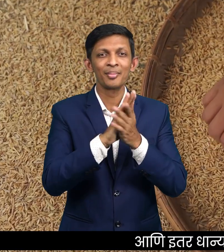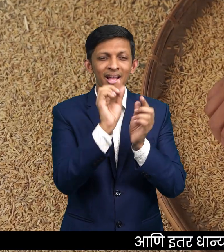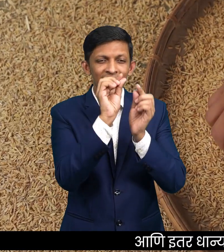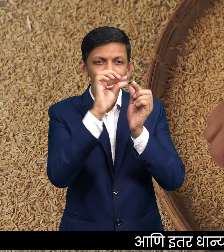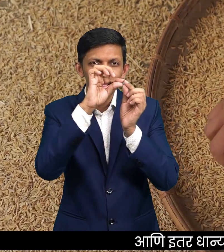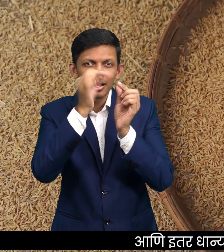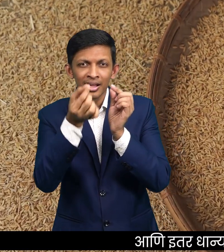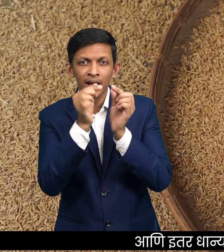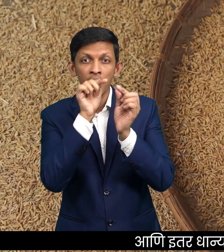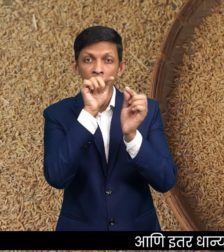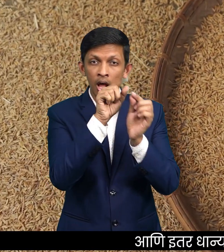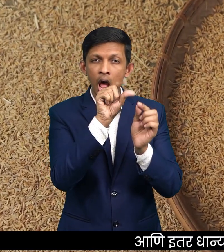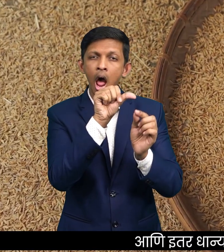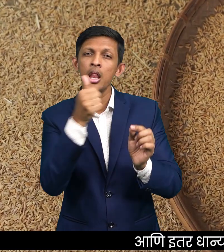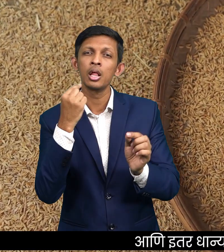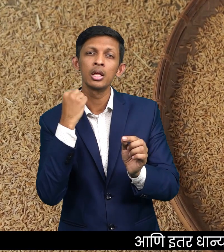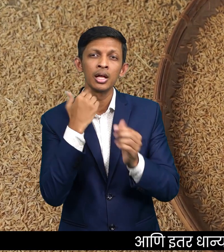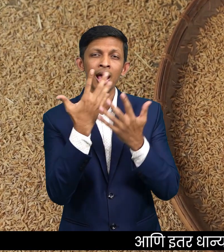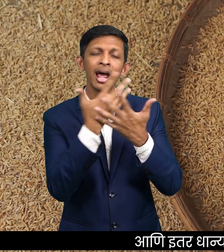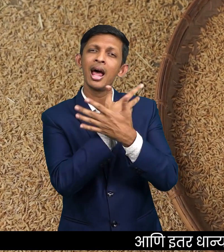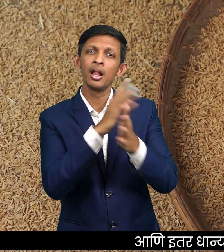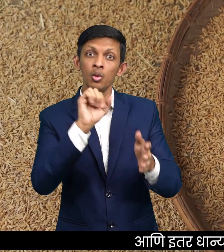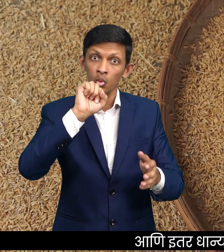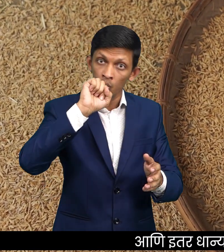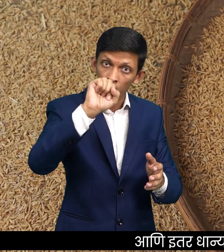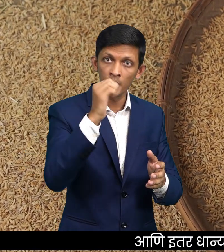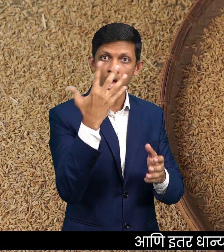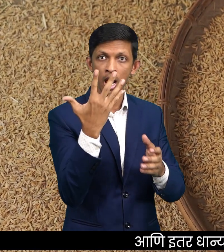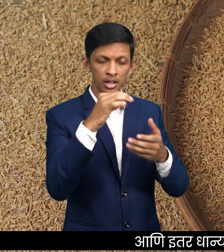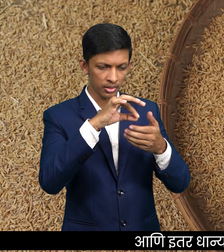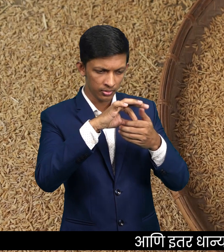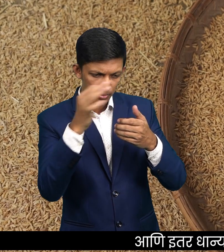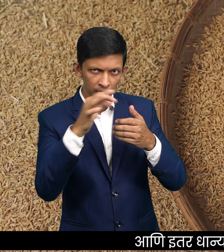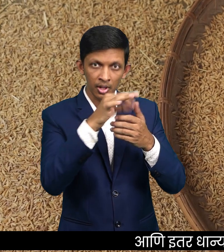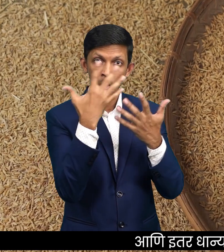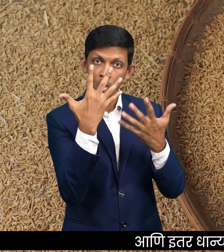आणि इतर धान्याचे तुकडे हाताने काढा.